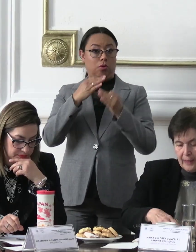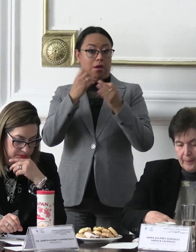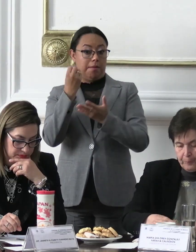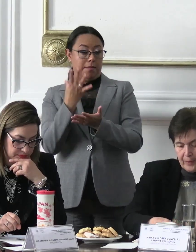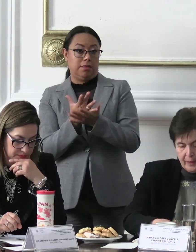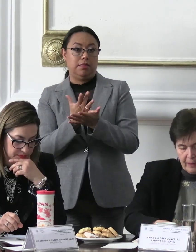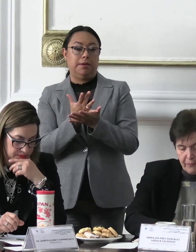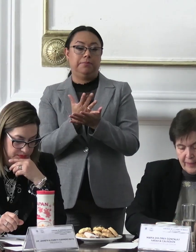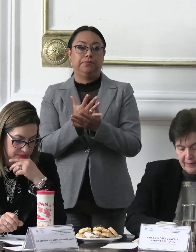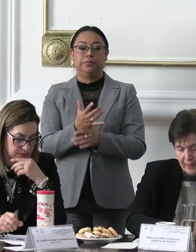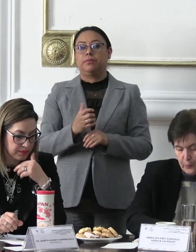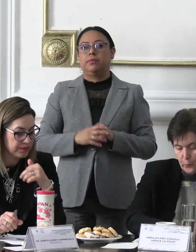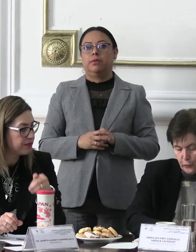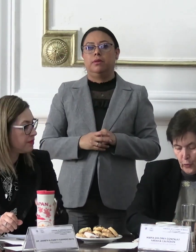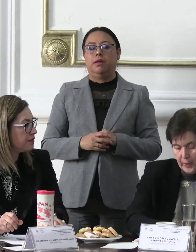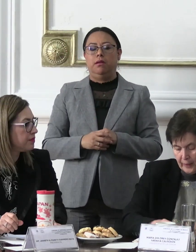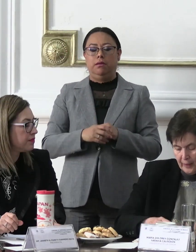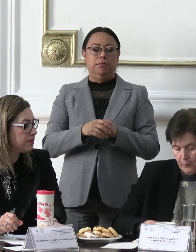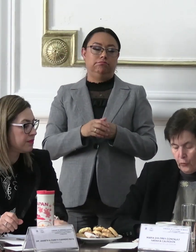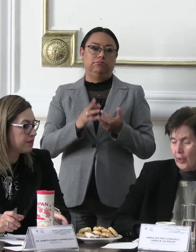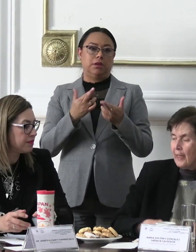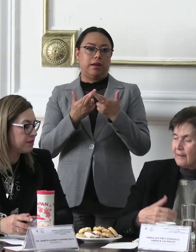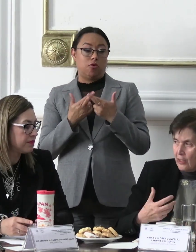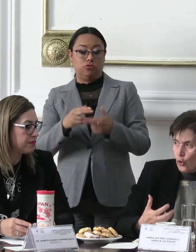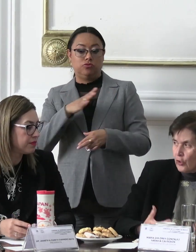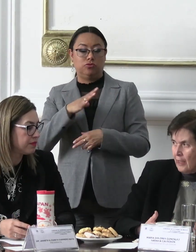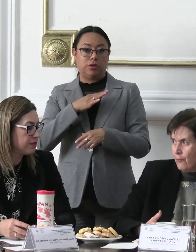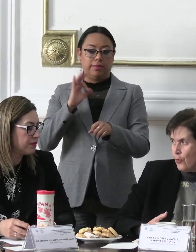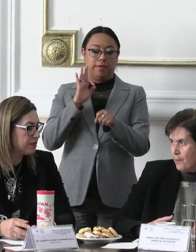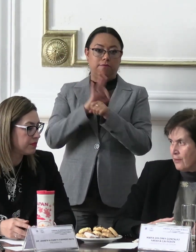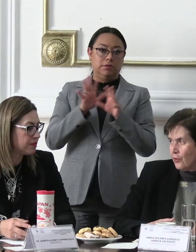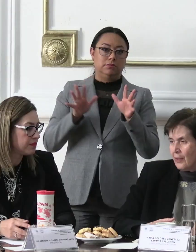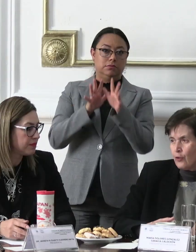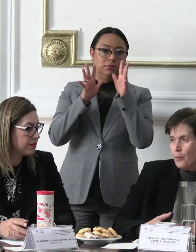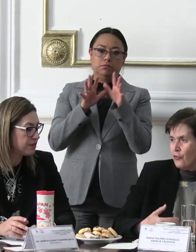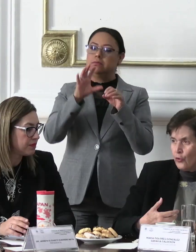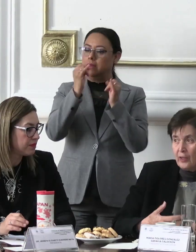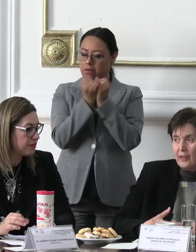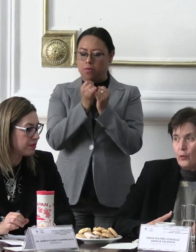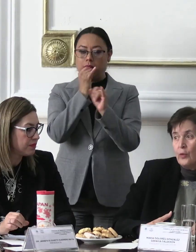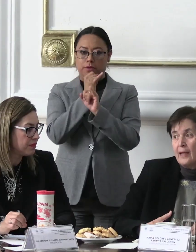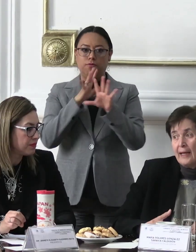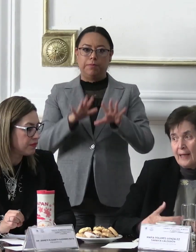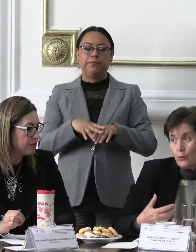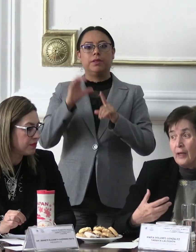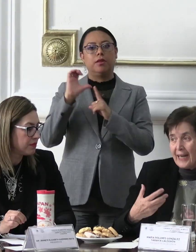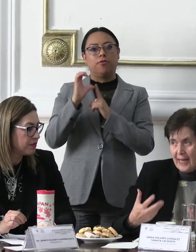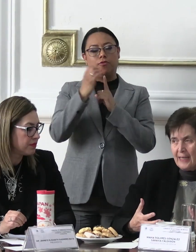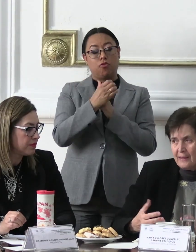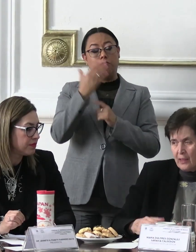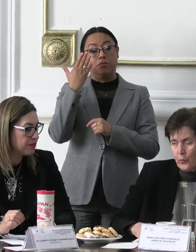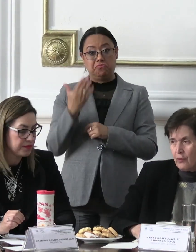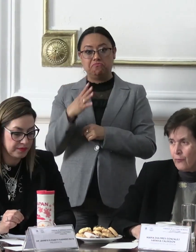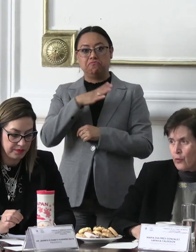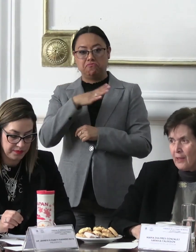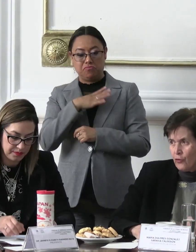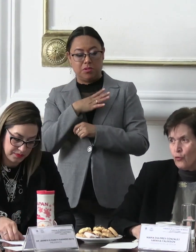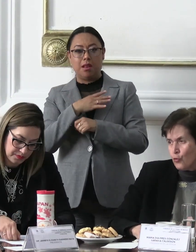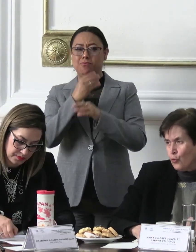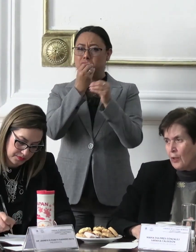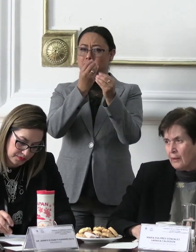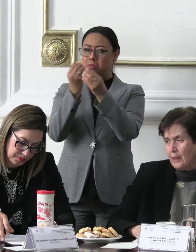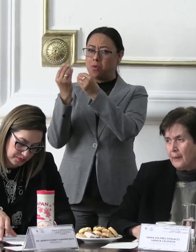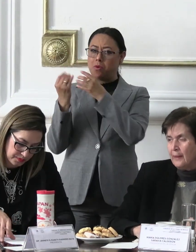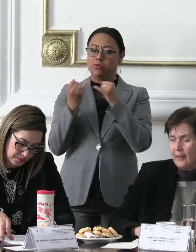recursos de defensa y promoción que tenemos, sino de información. La comisión tiene un gran acervo de